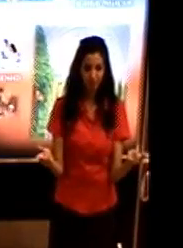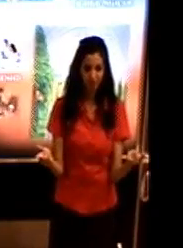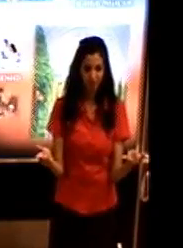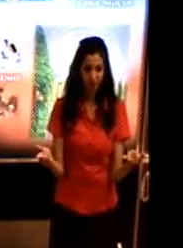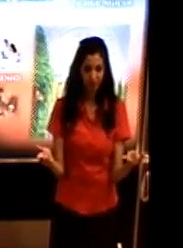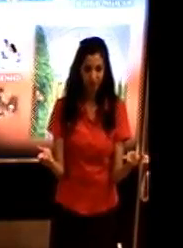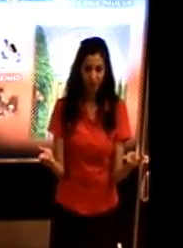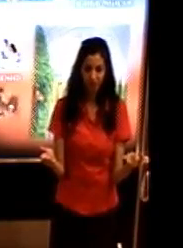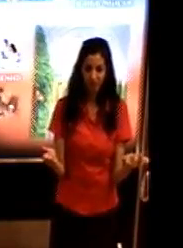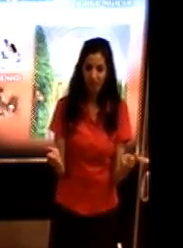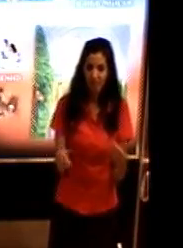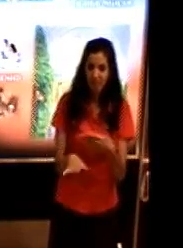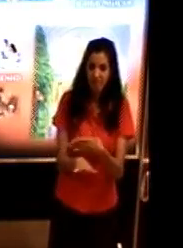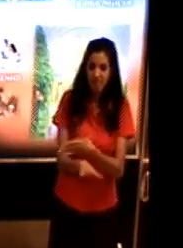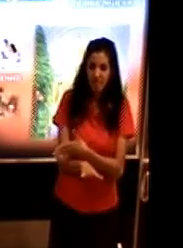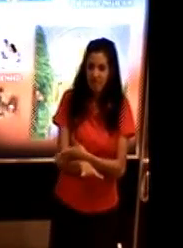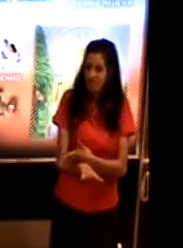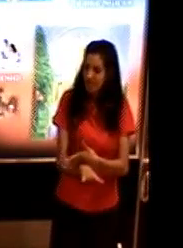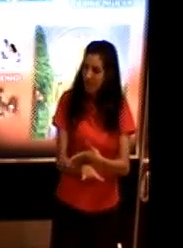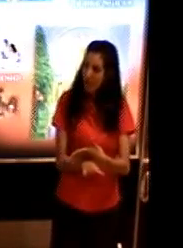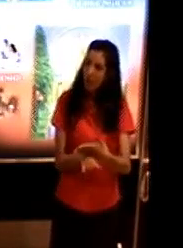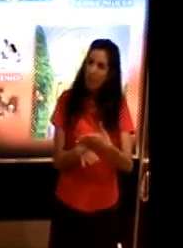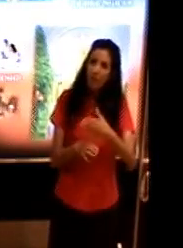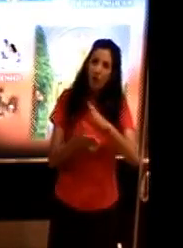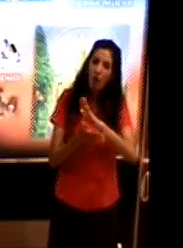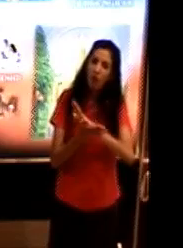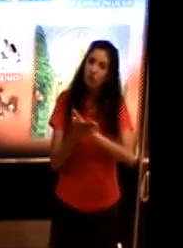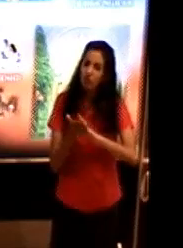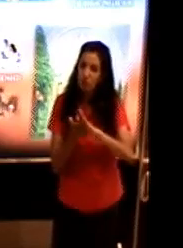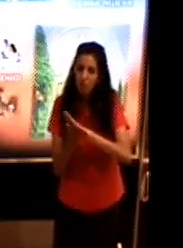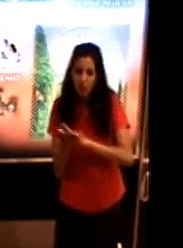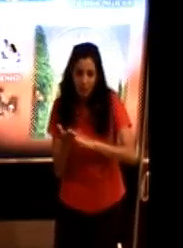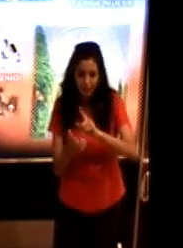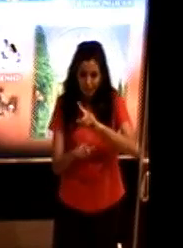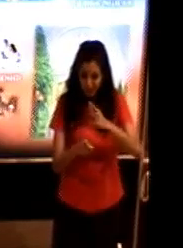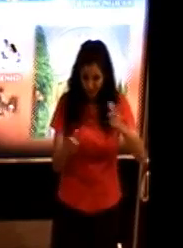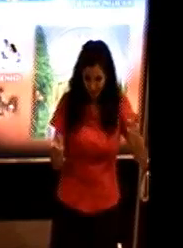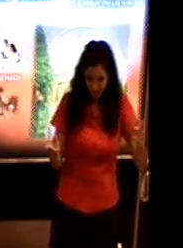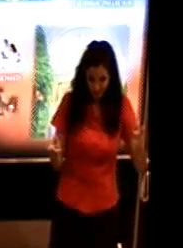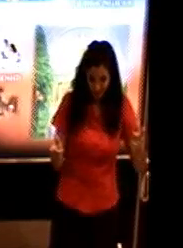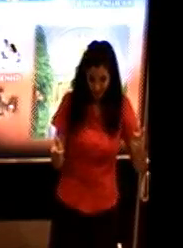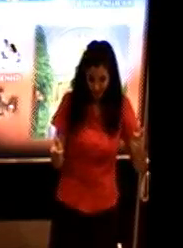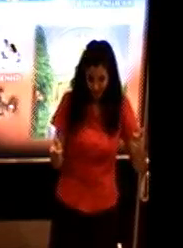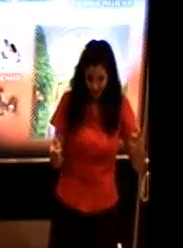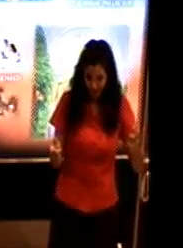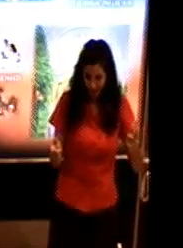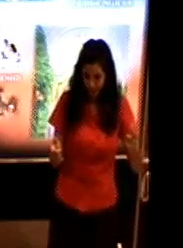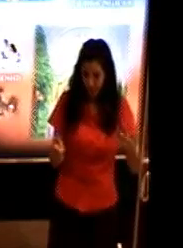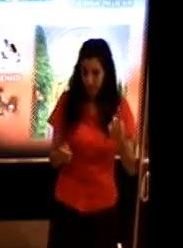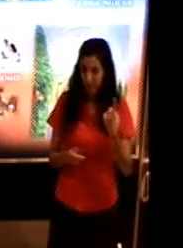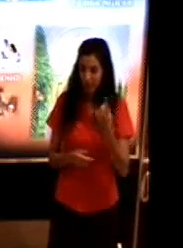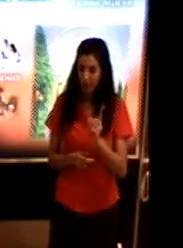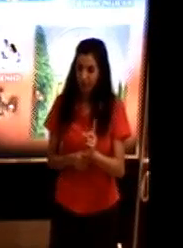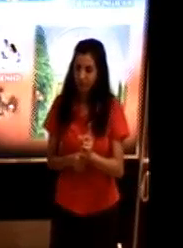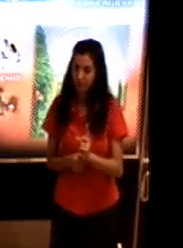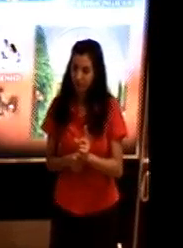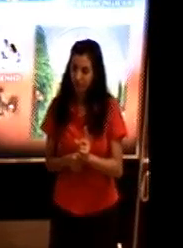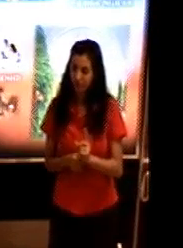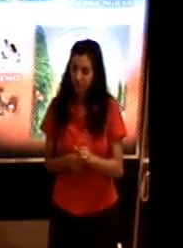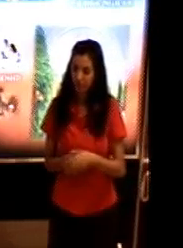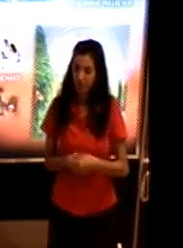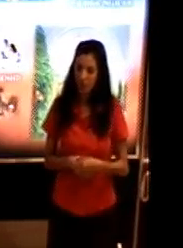más oportunidad de arreglar nuestra vida con el Todopoderoso. Pero saben, la última